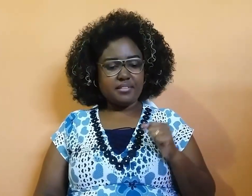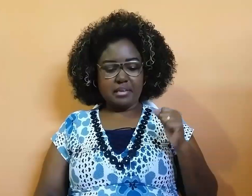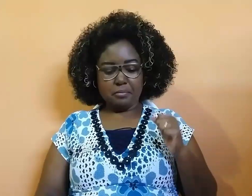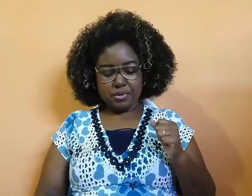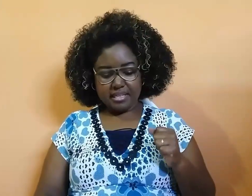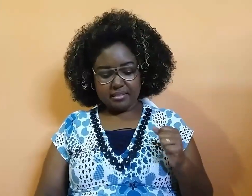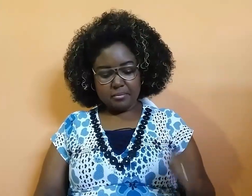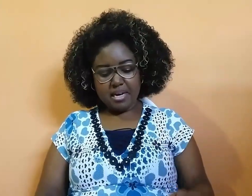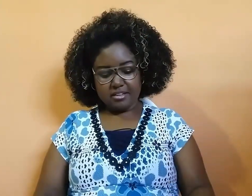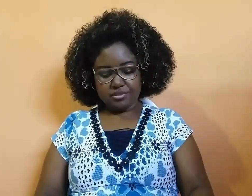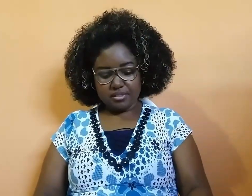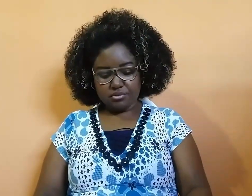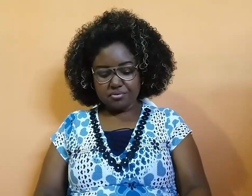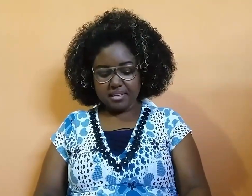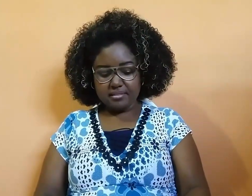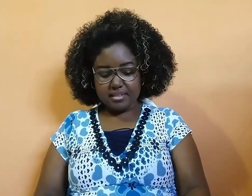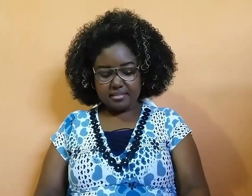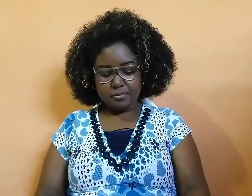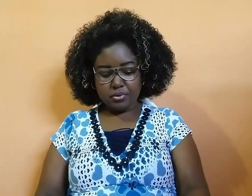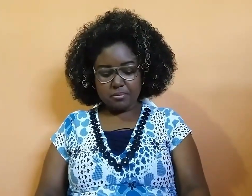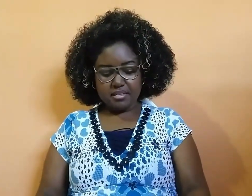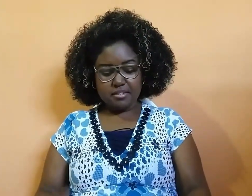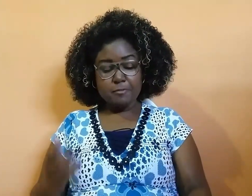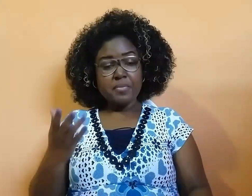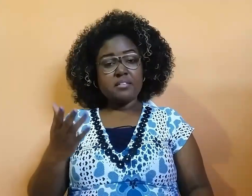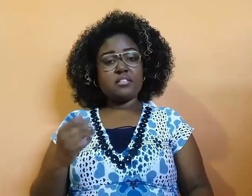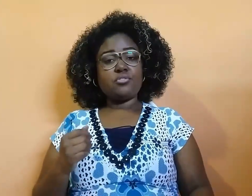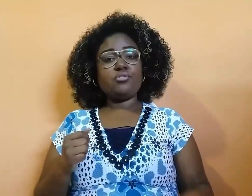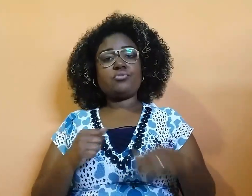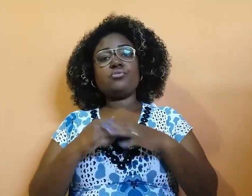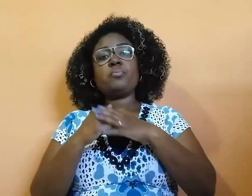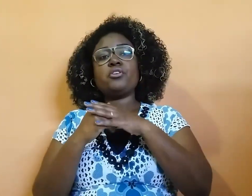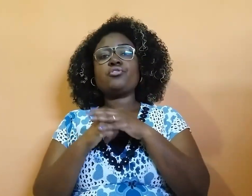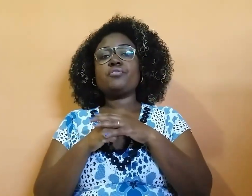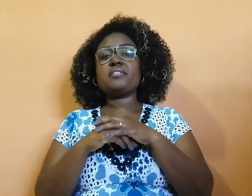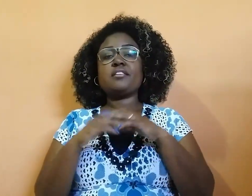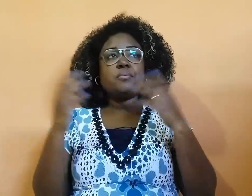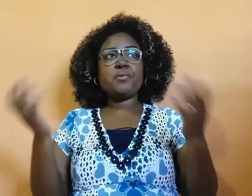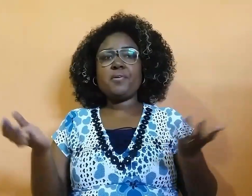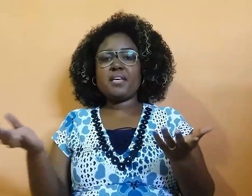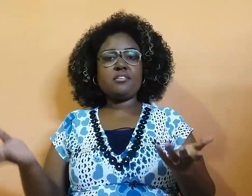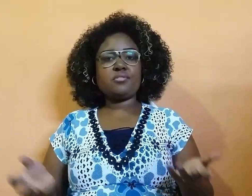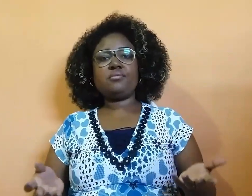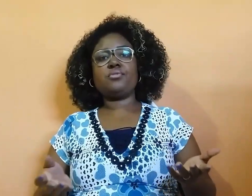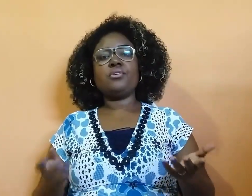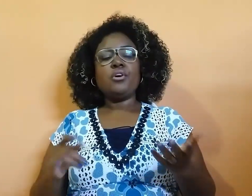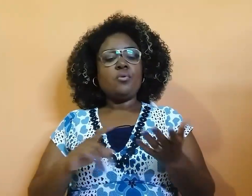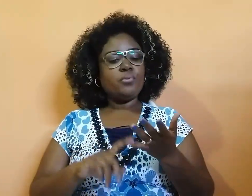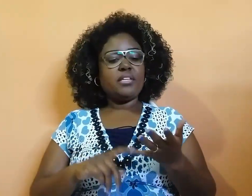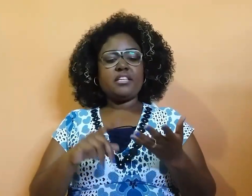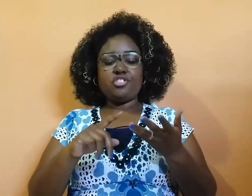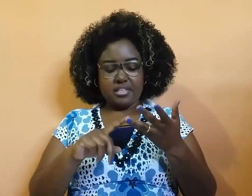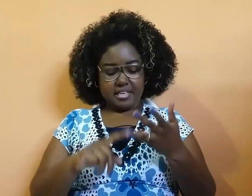tempo e dá trabalho então não é nada combinam tanto que o surto pode conversar sobre qualquer assunto política